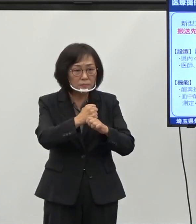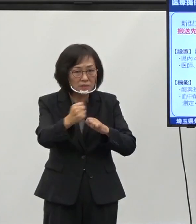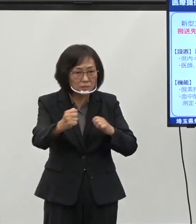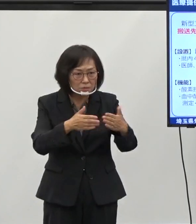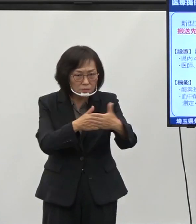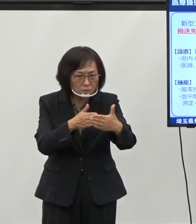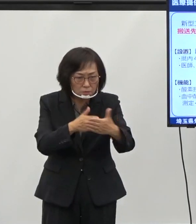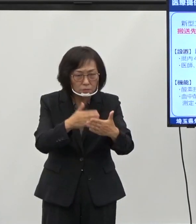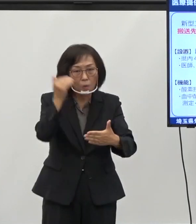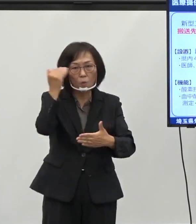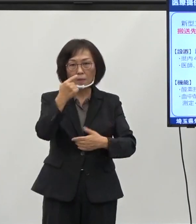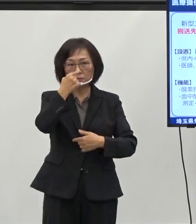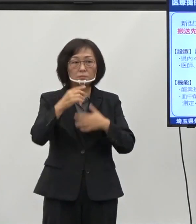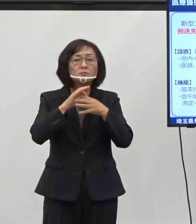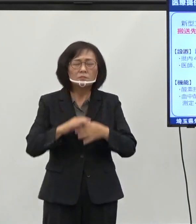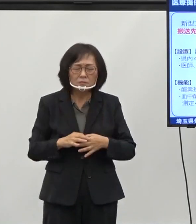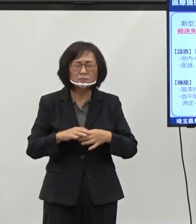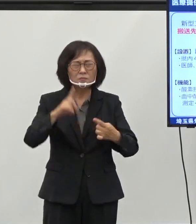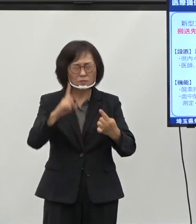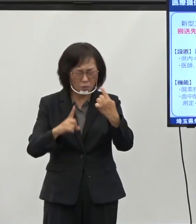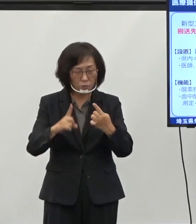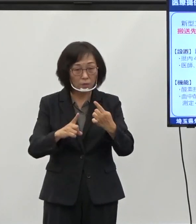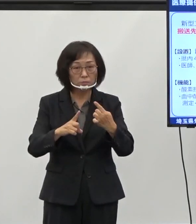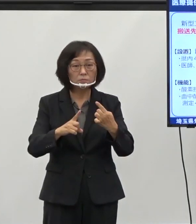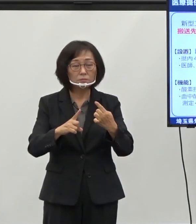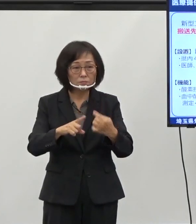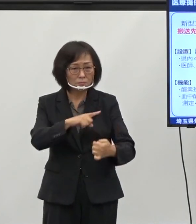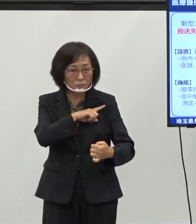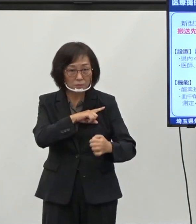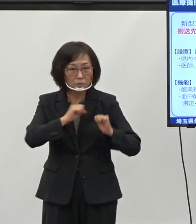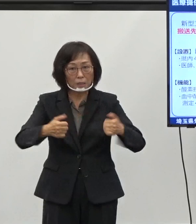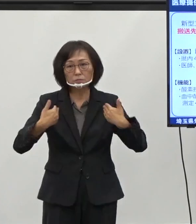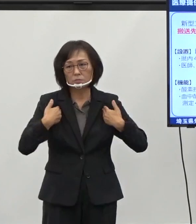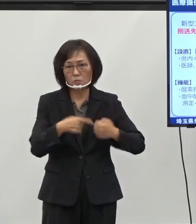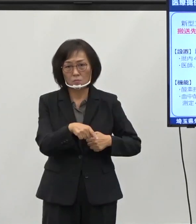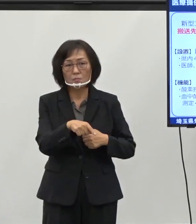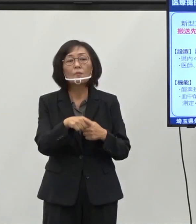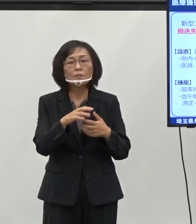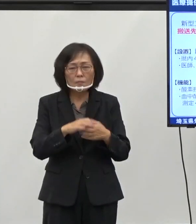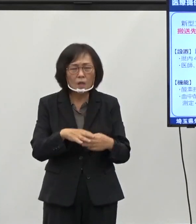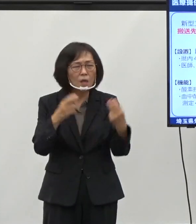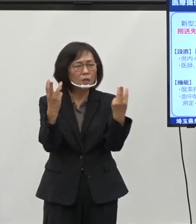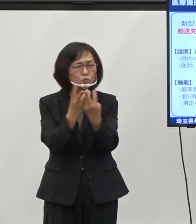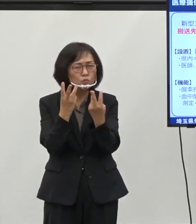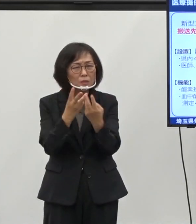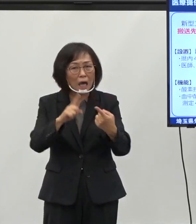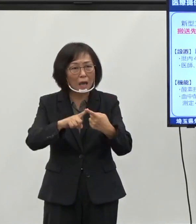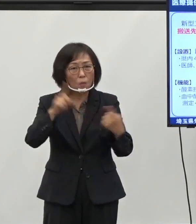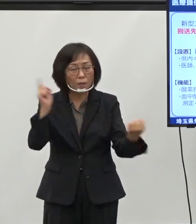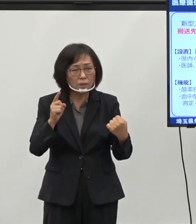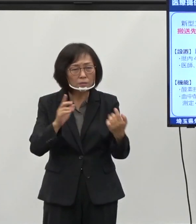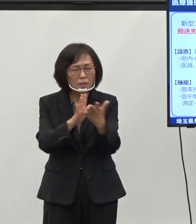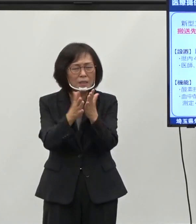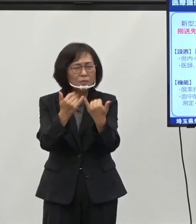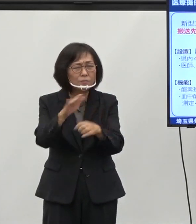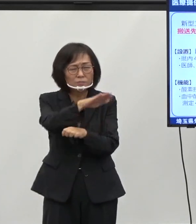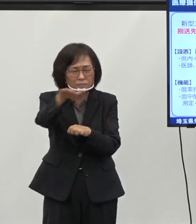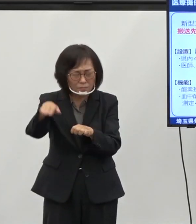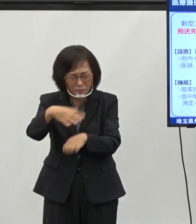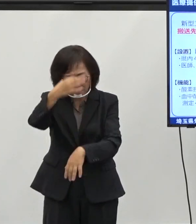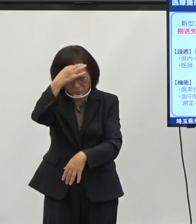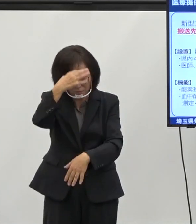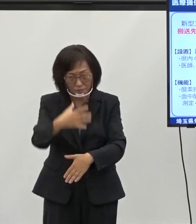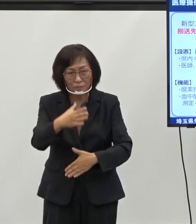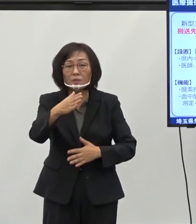そこについてはまずしっかり確保して、でこういう危機的状況なので数字が合わないこと本当に県民には申し訳ないけれども